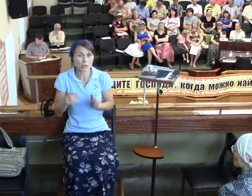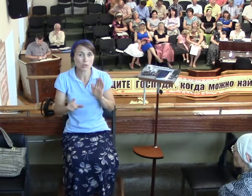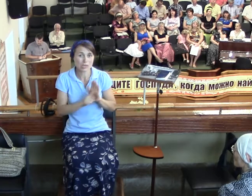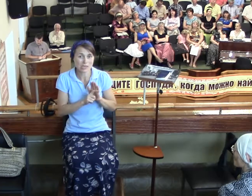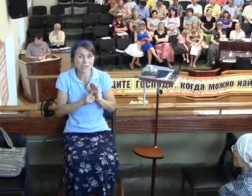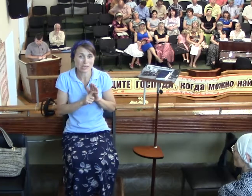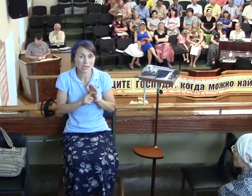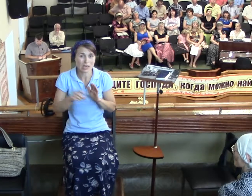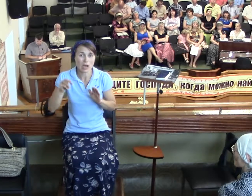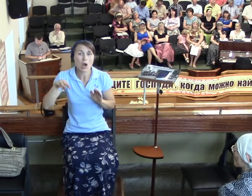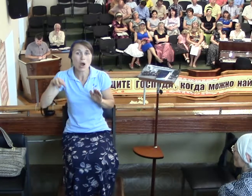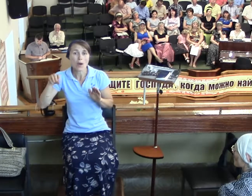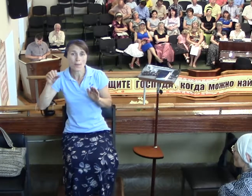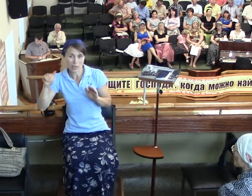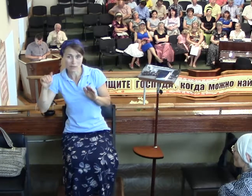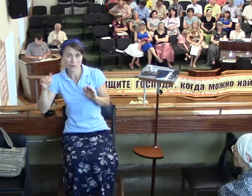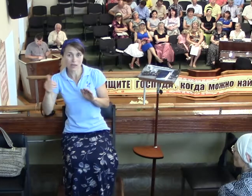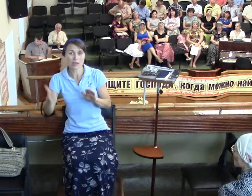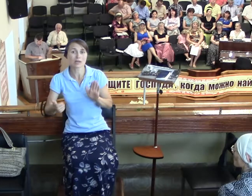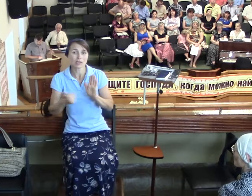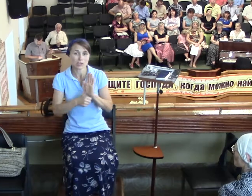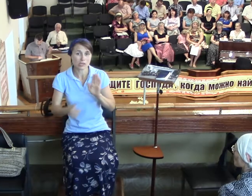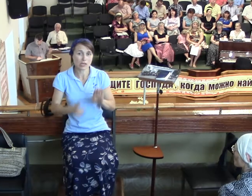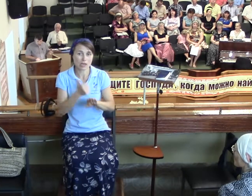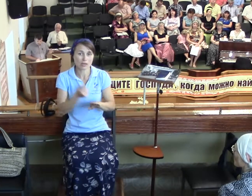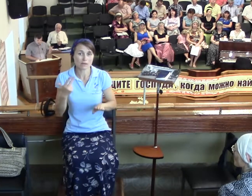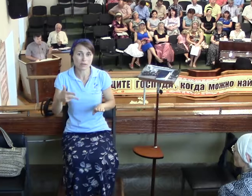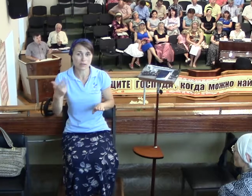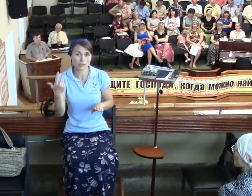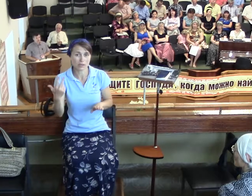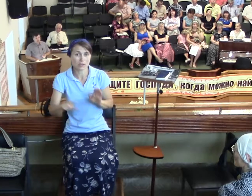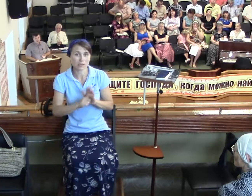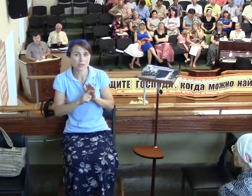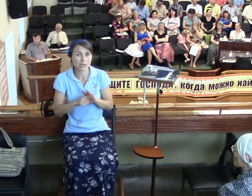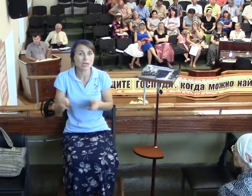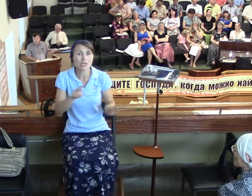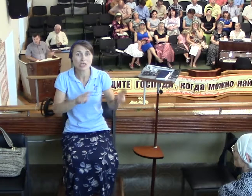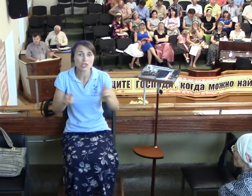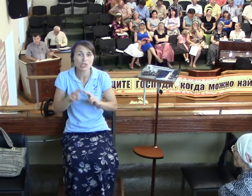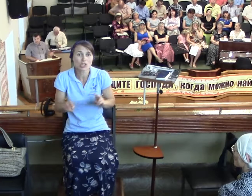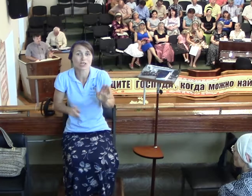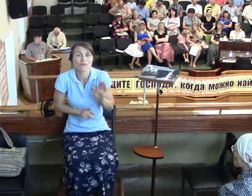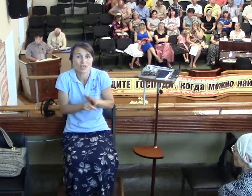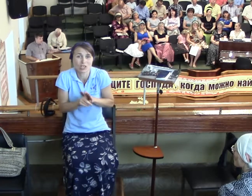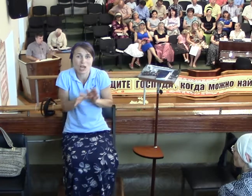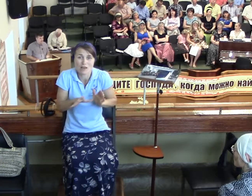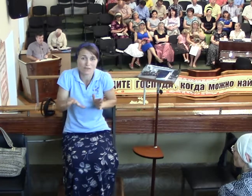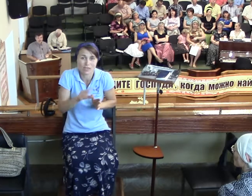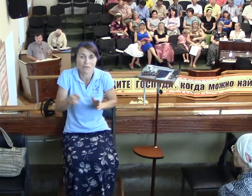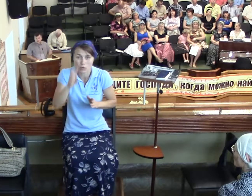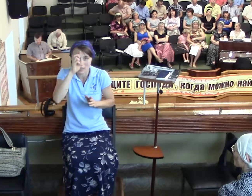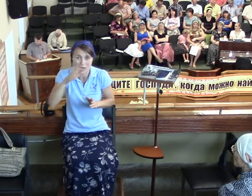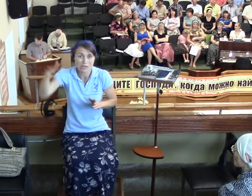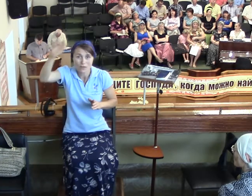же прежде Царствие Божие и правды Его, и это все приложится вам». Какие прекрасные слова, призывающие